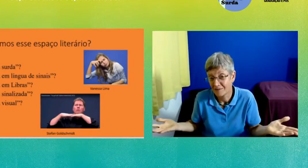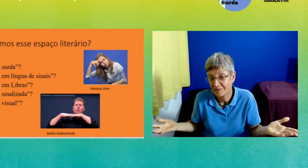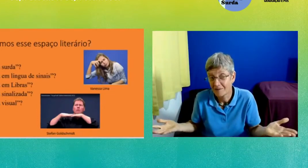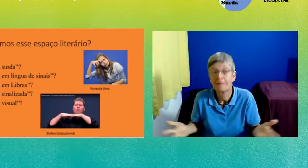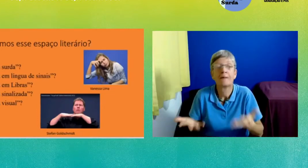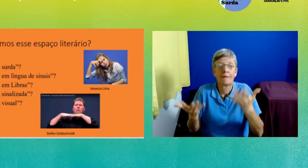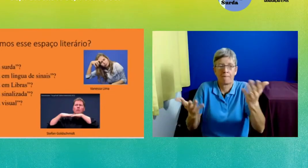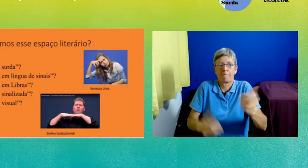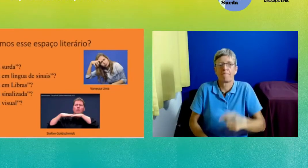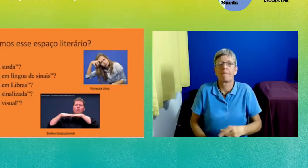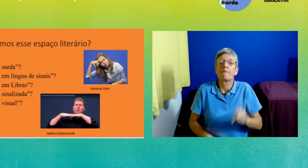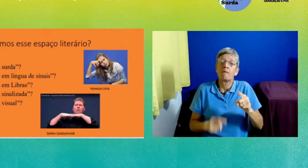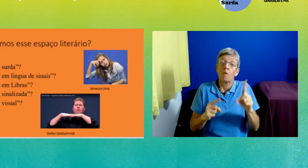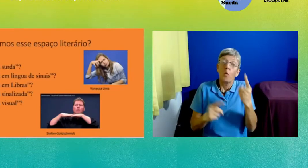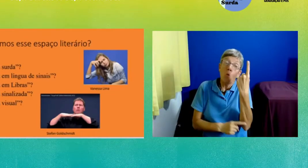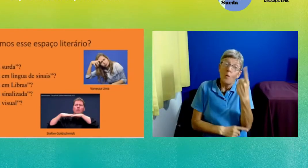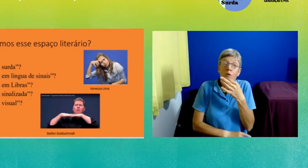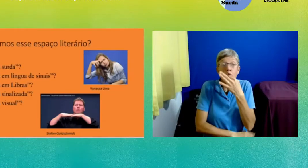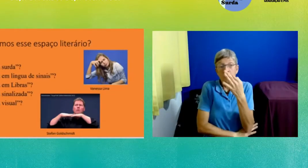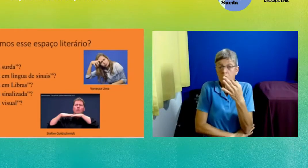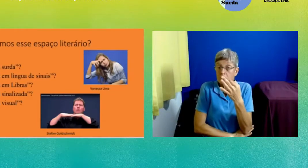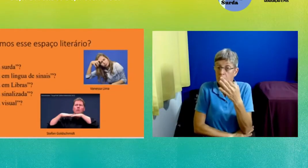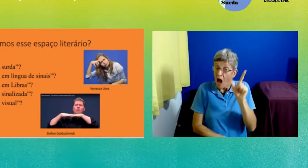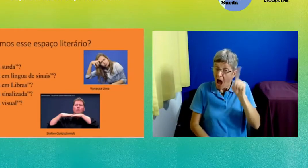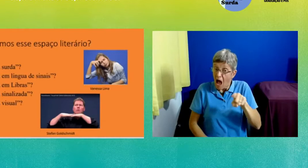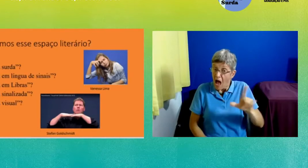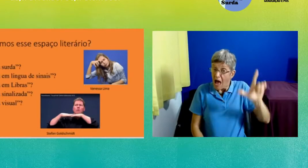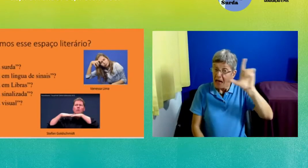Precisamos saber o que é.